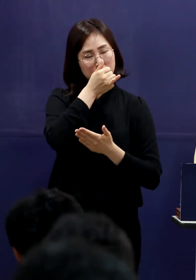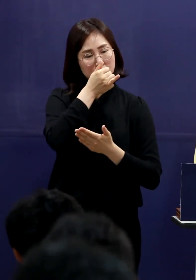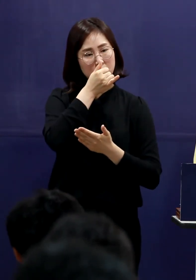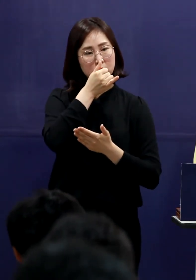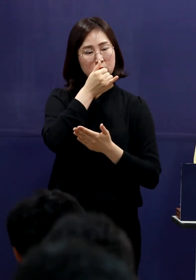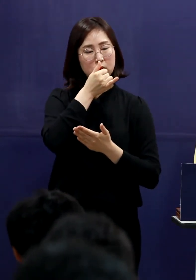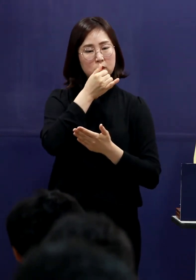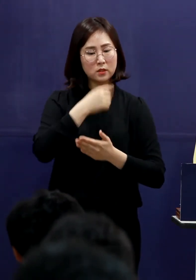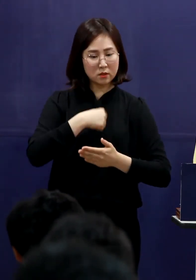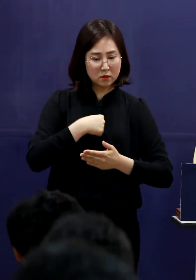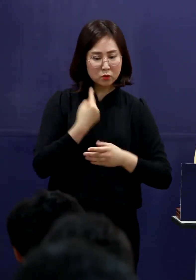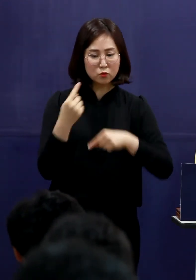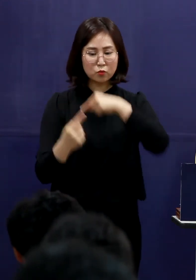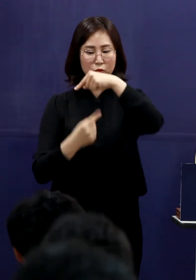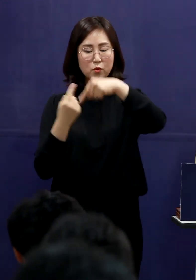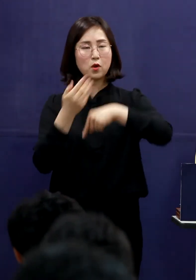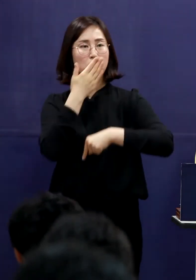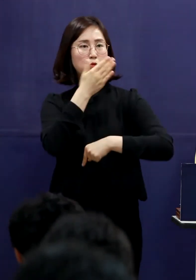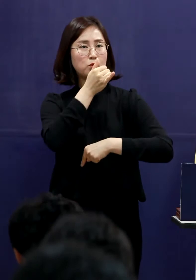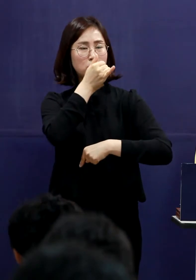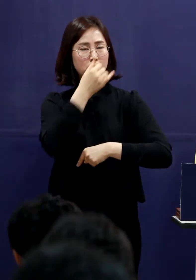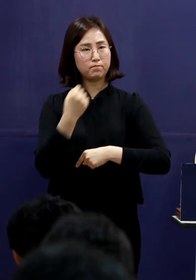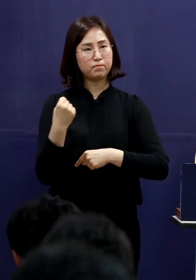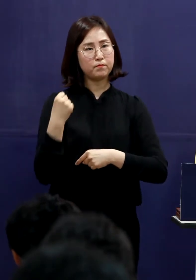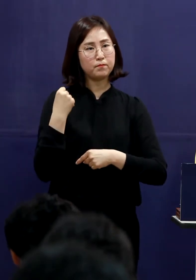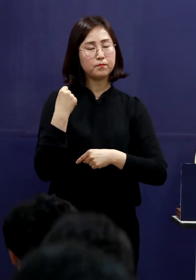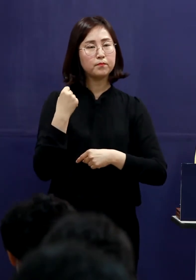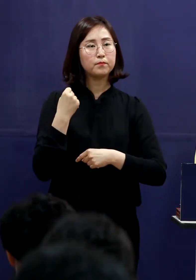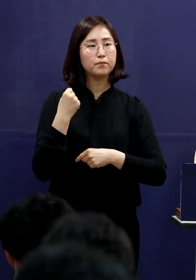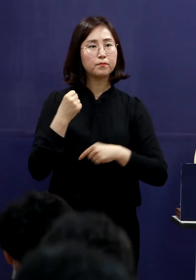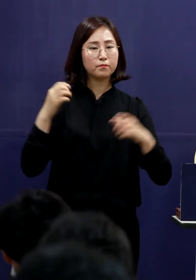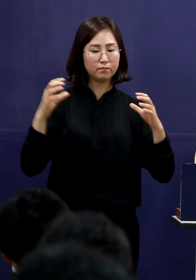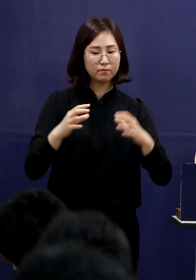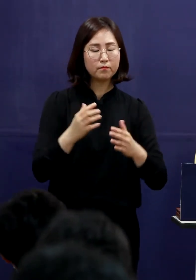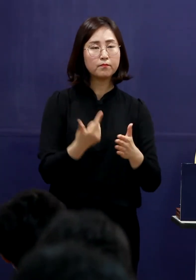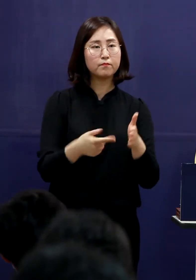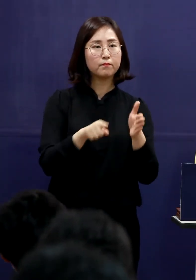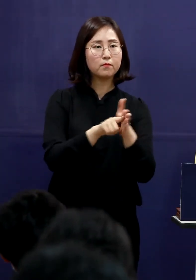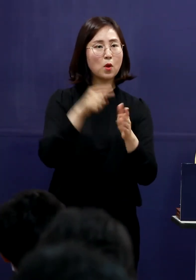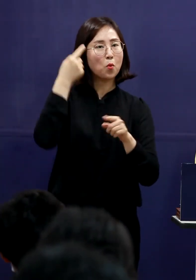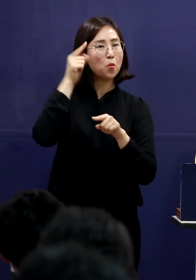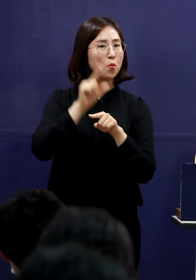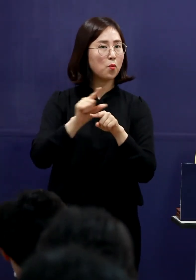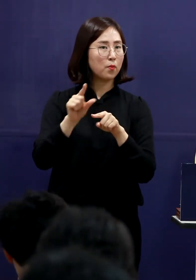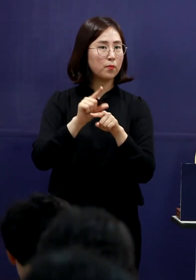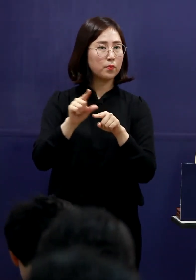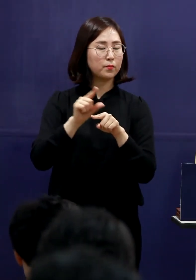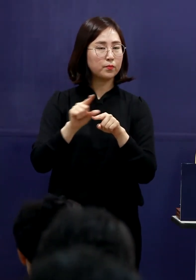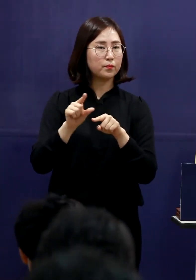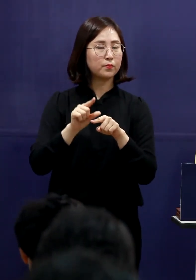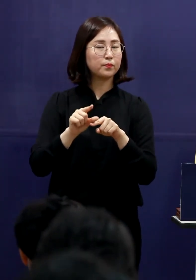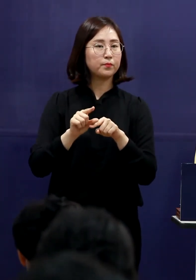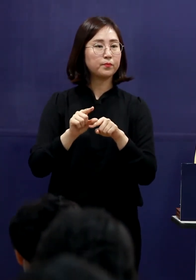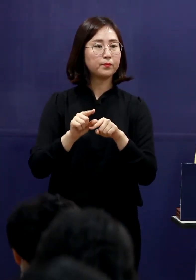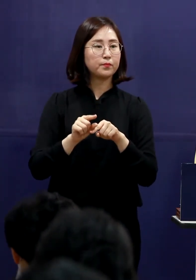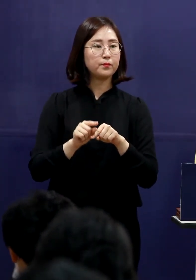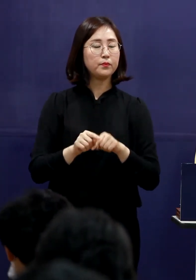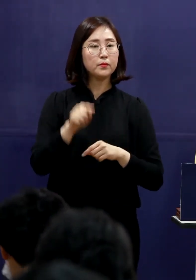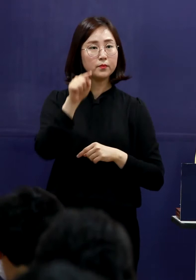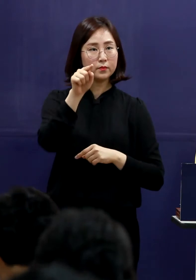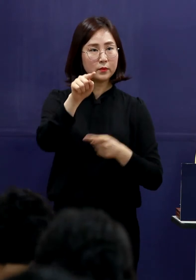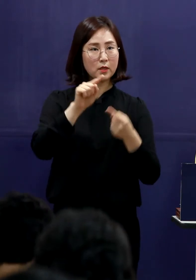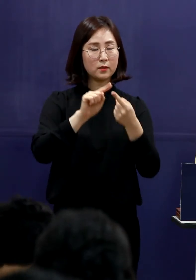것인지 자체적으로 운영할 수 있는 그런 구조를 만들 것인지 하는 고민들이 있고요. 그거는 이제